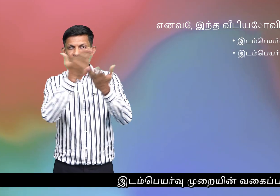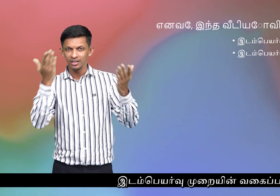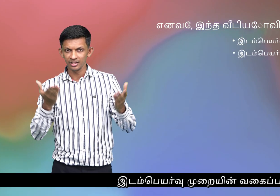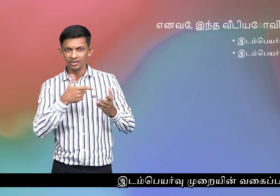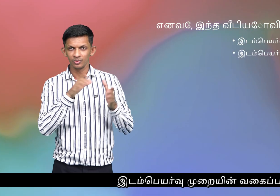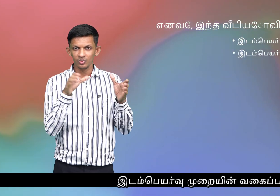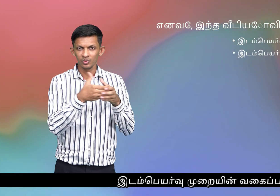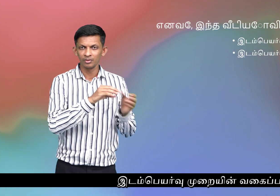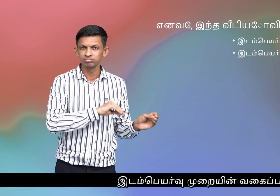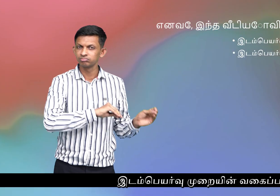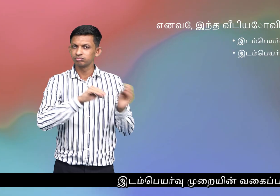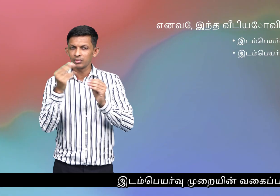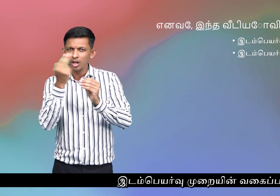இடம்பெயர்வு முறையின் வகைப்பாடு,